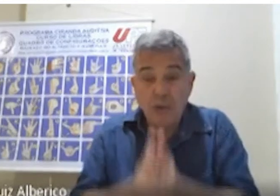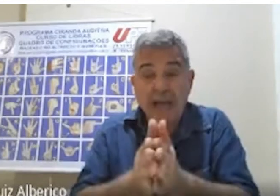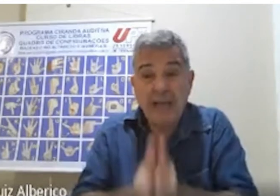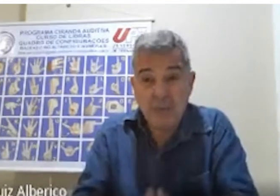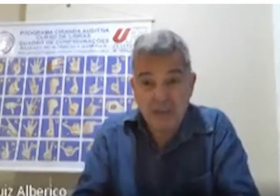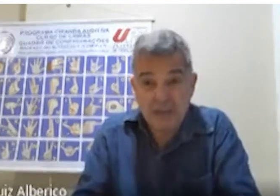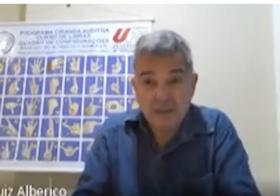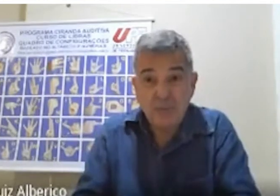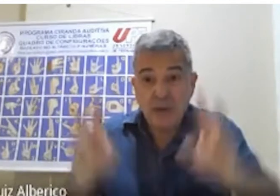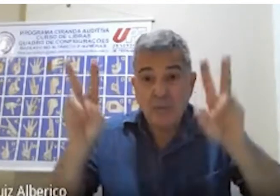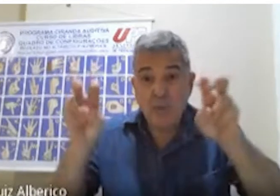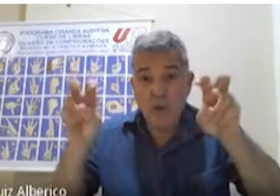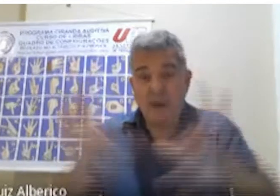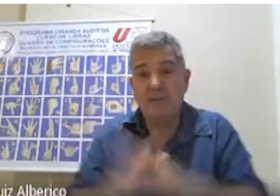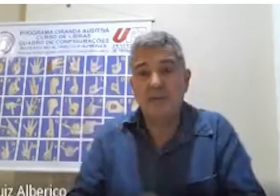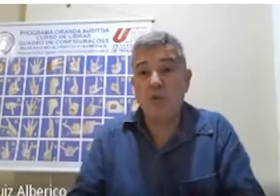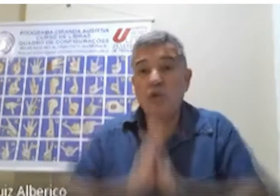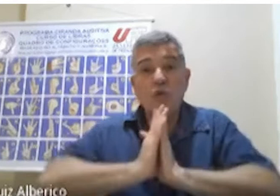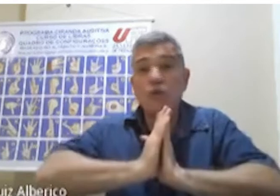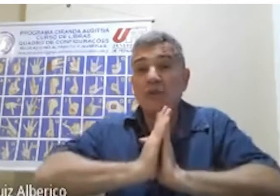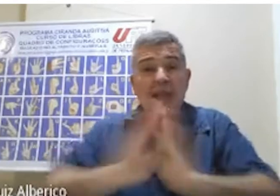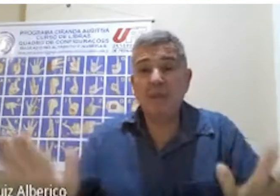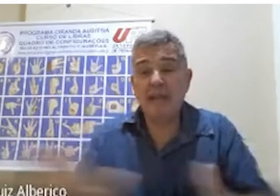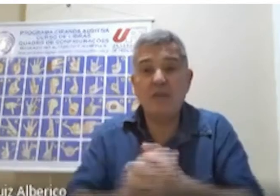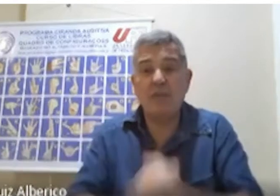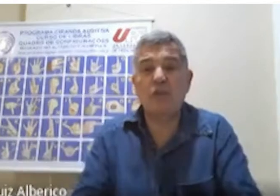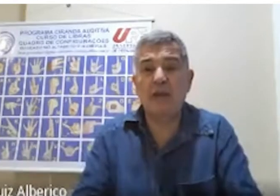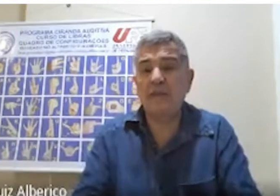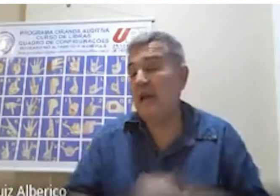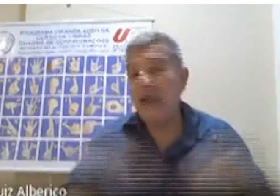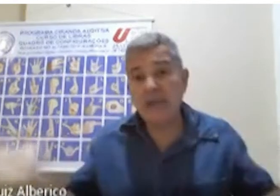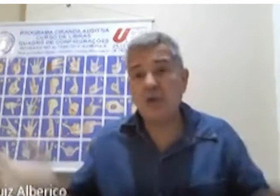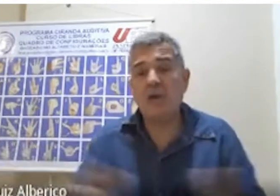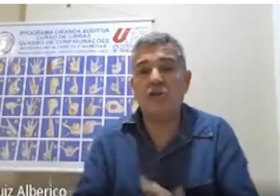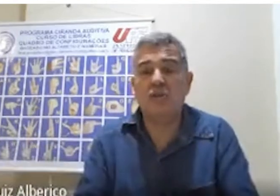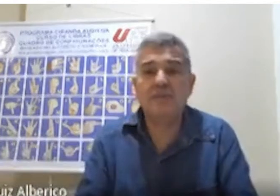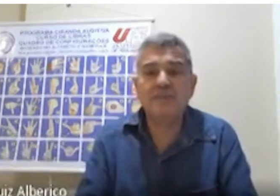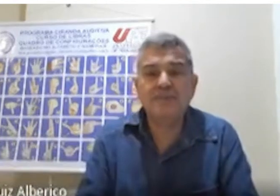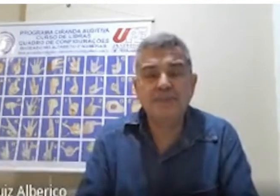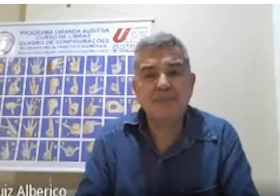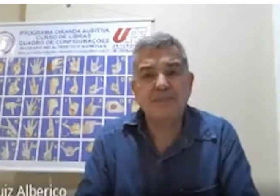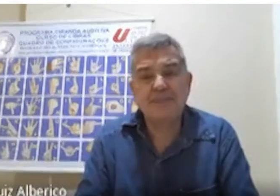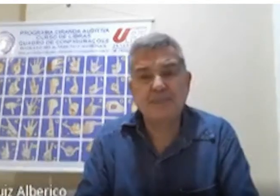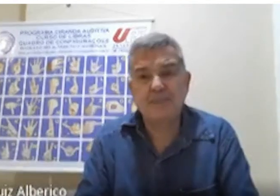Impondo uma Libras pura, onde o surdo não tem que aprender a língua portuguesa. Aí lascou o resto.